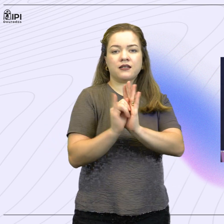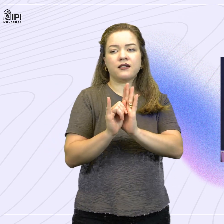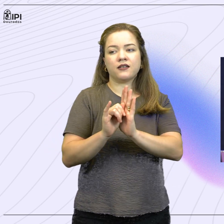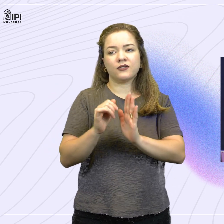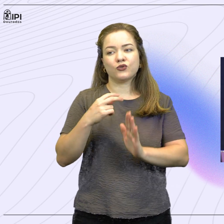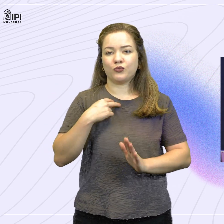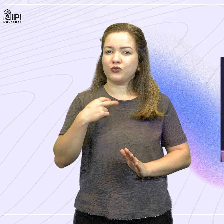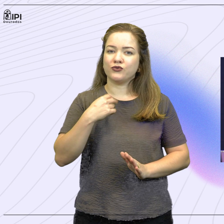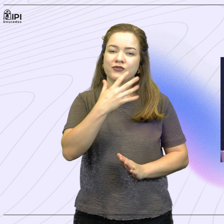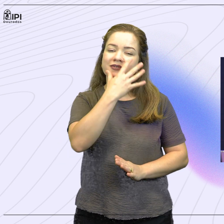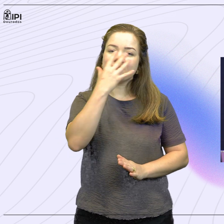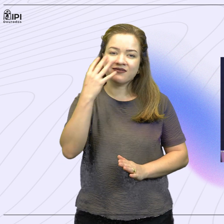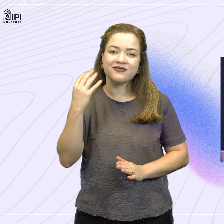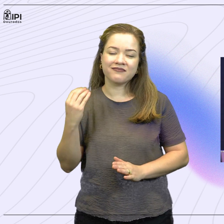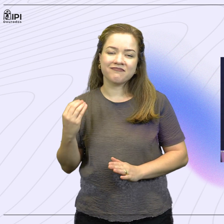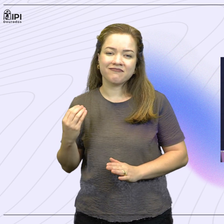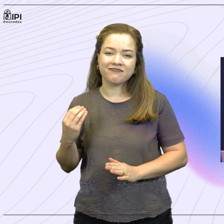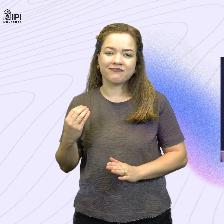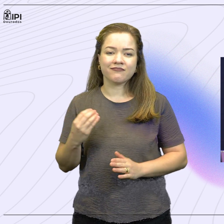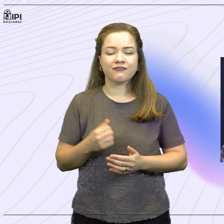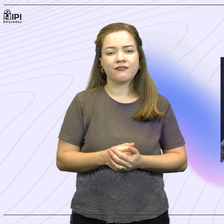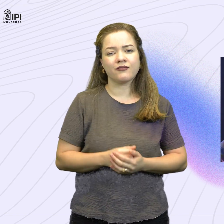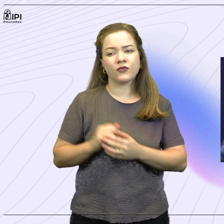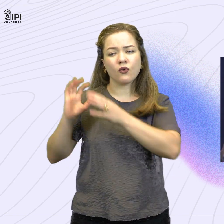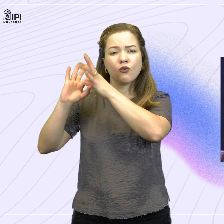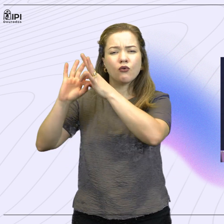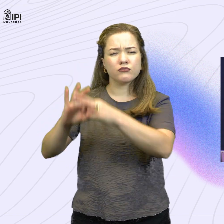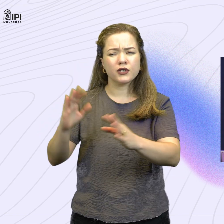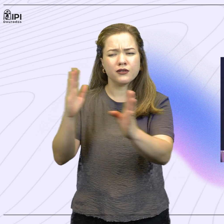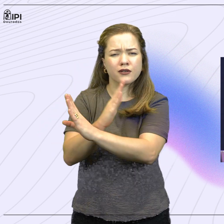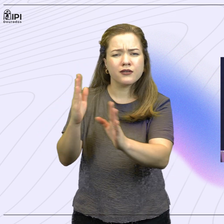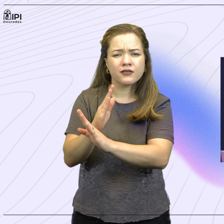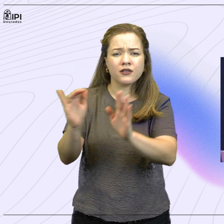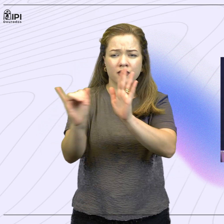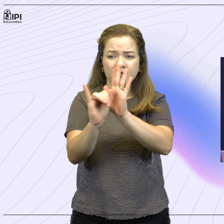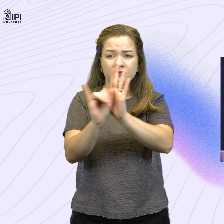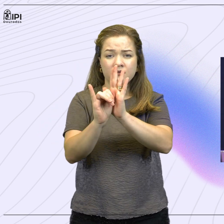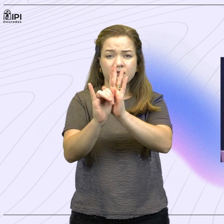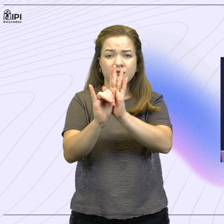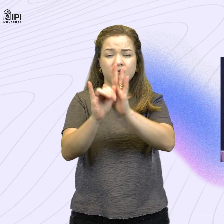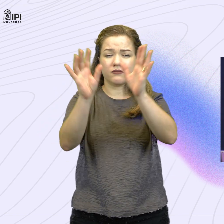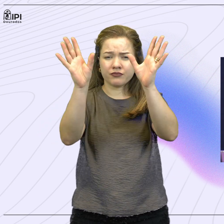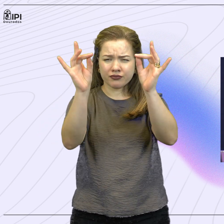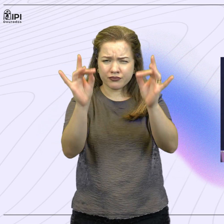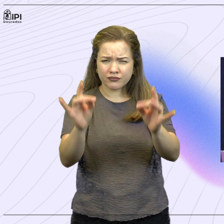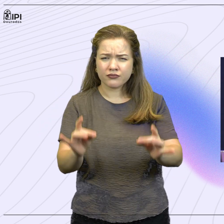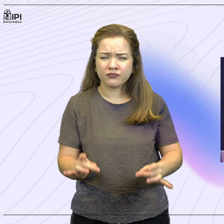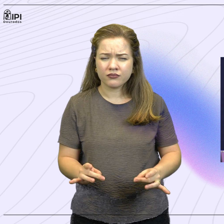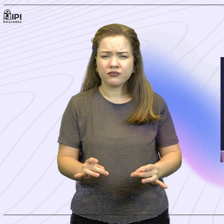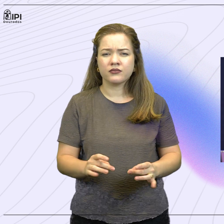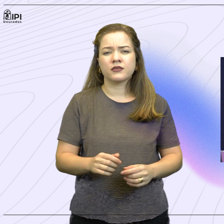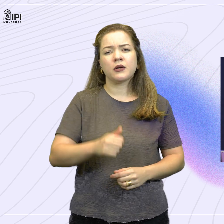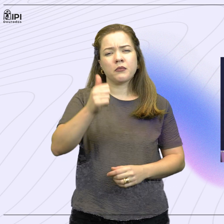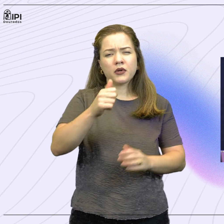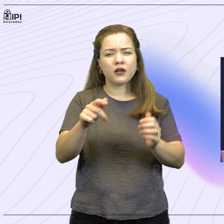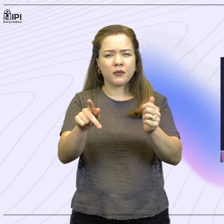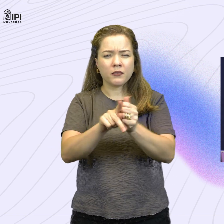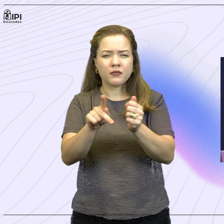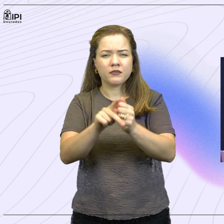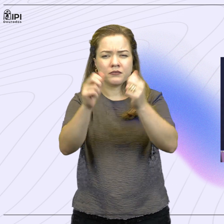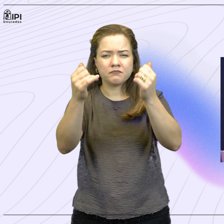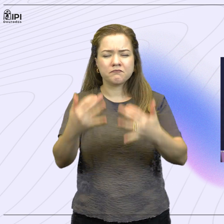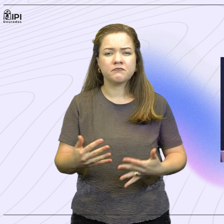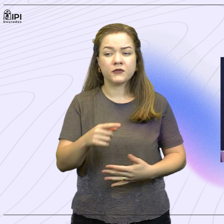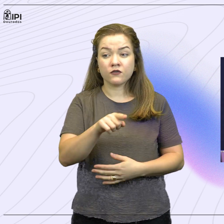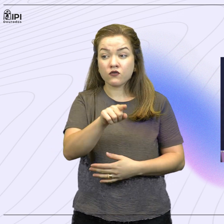de perseguição, Pedro descreve a identidade deles. Está em 1 Pedro 2, o verso 9 e 10, que diz assim: vocês,